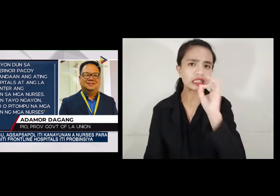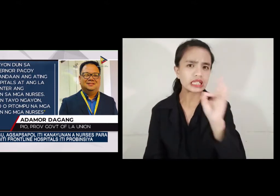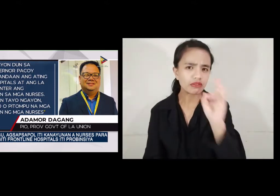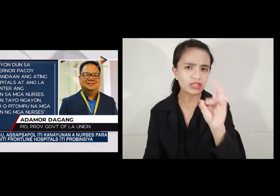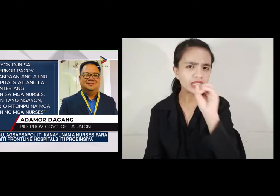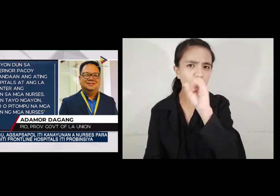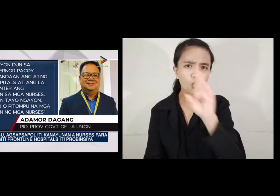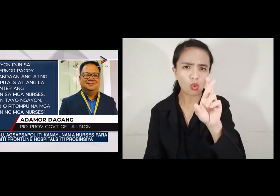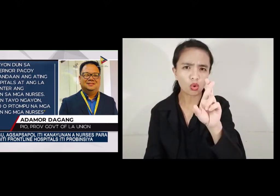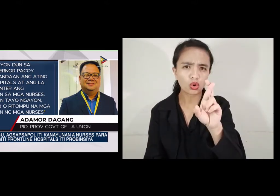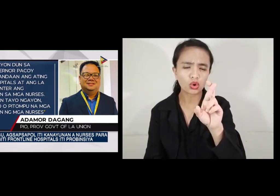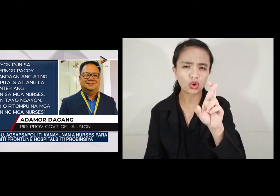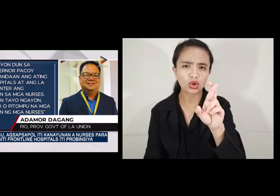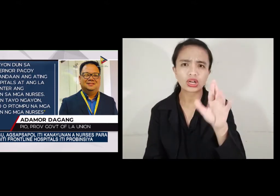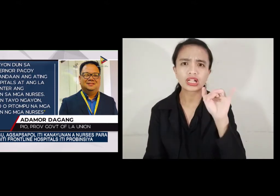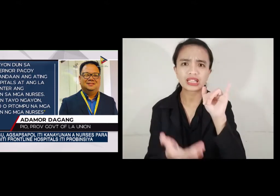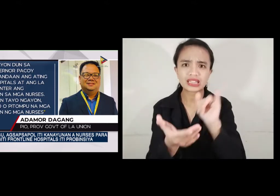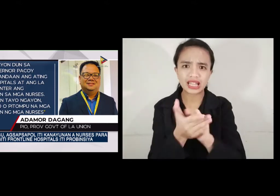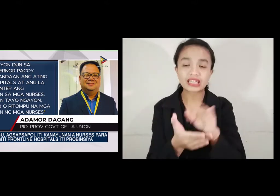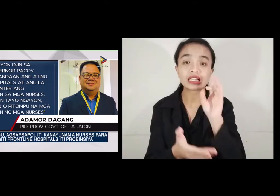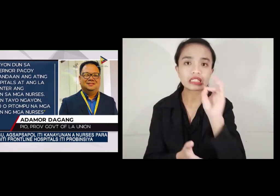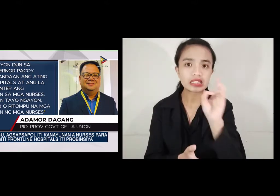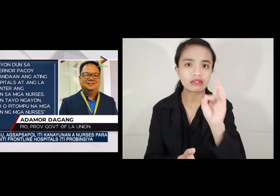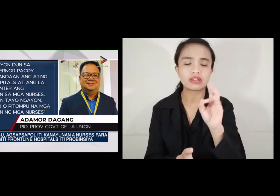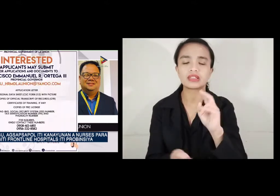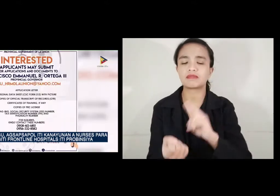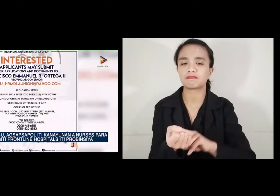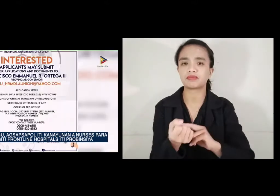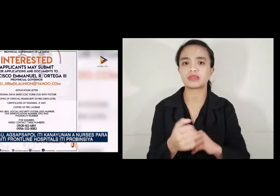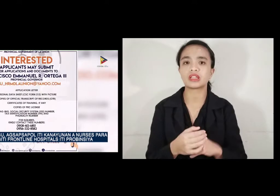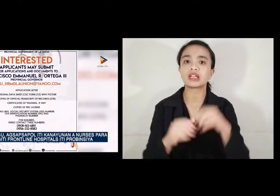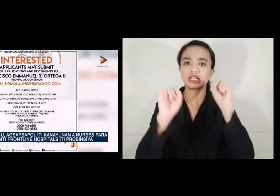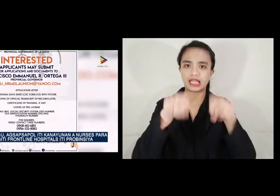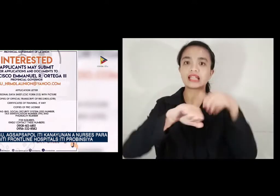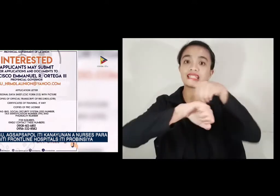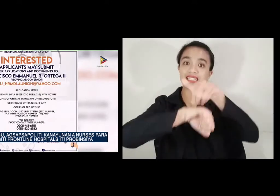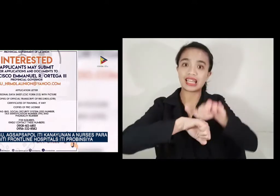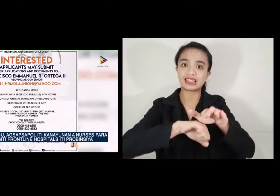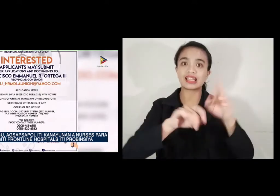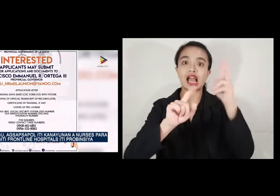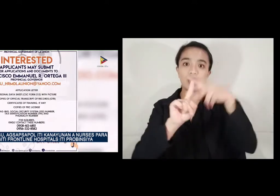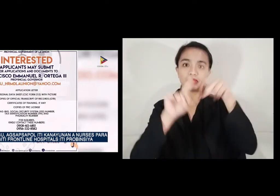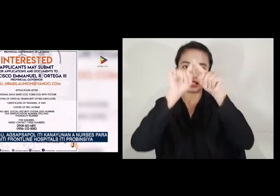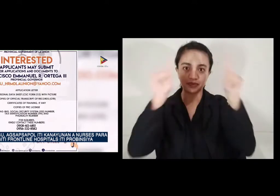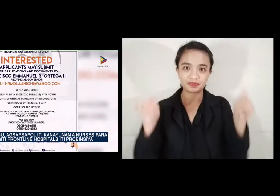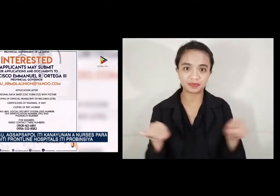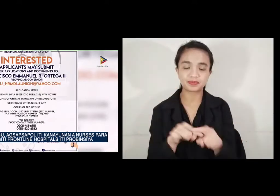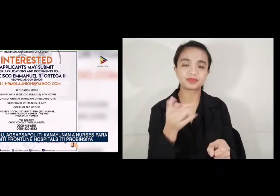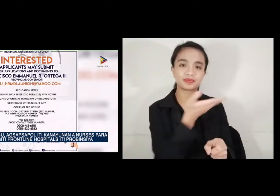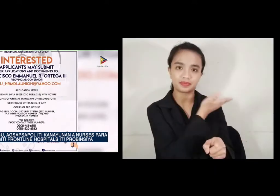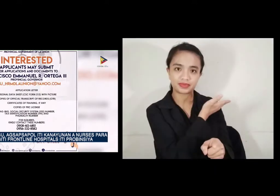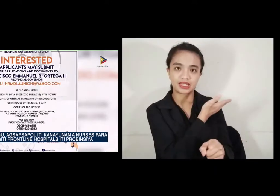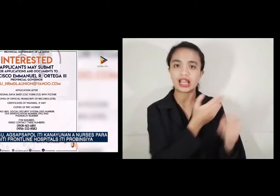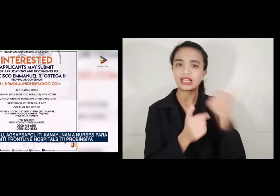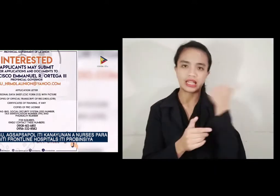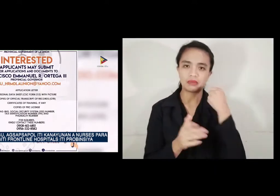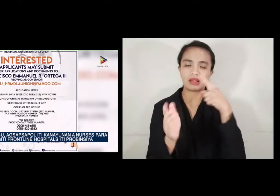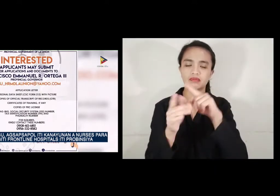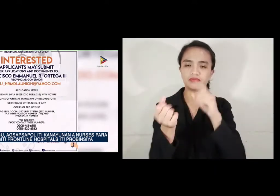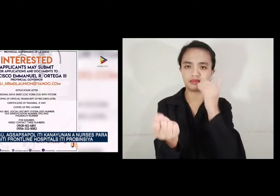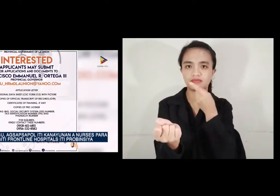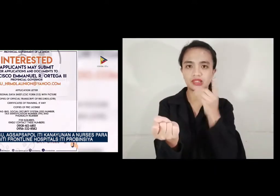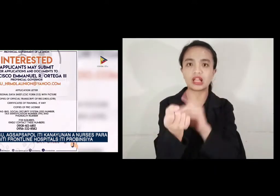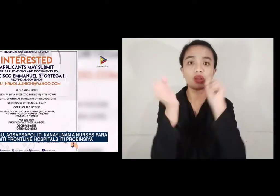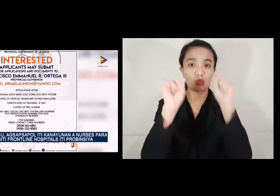70 o 70 na mga pangangailangan ng mga nurses. Dito'y nga isend ti application kanda dumapay anasken a